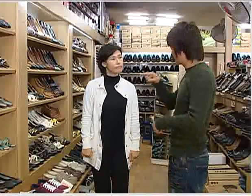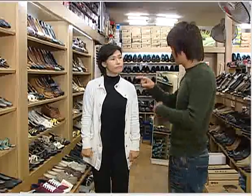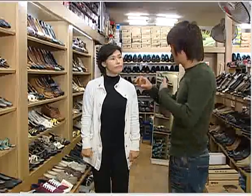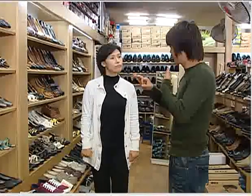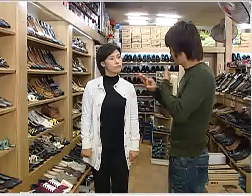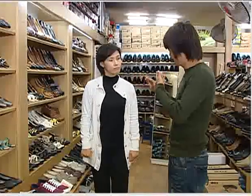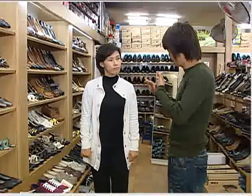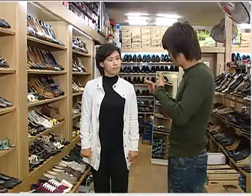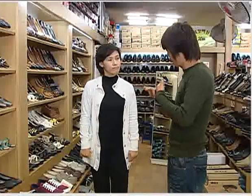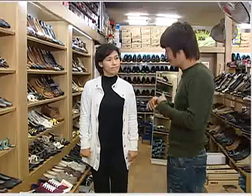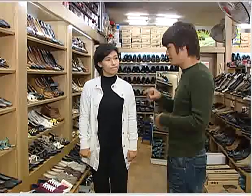그럼